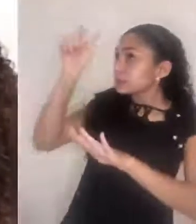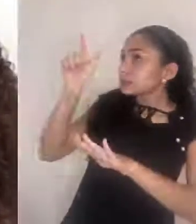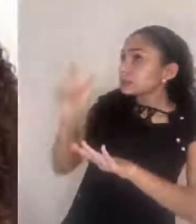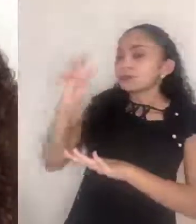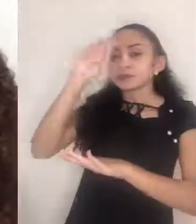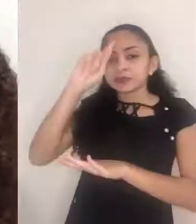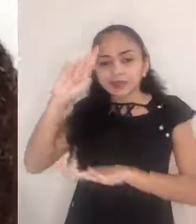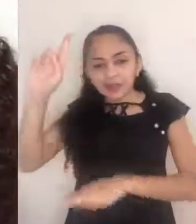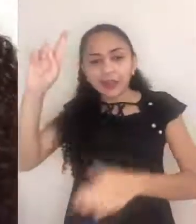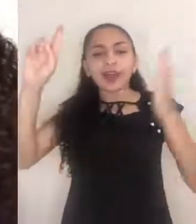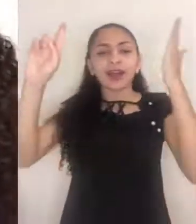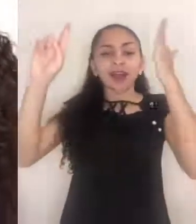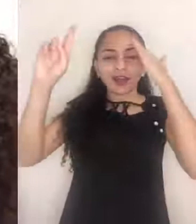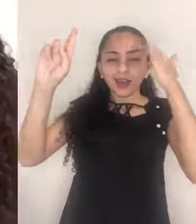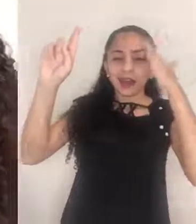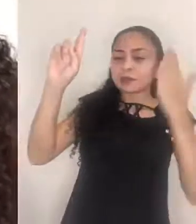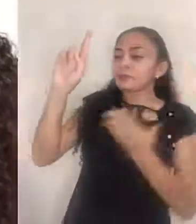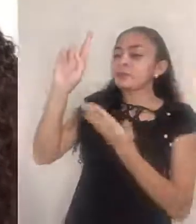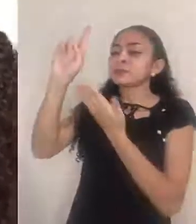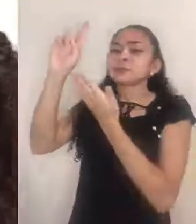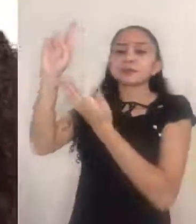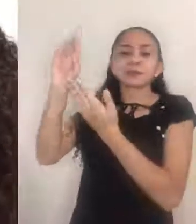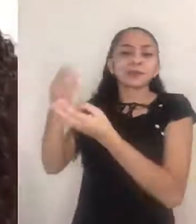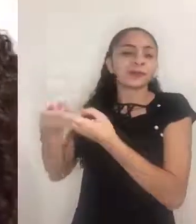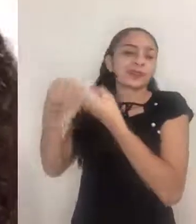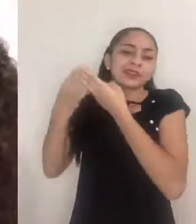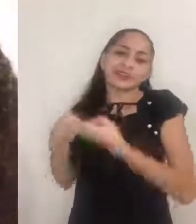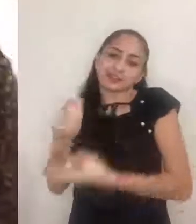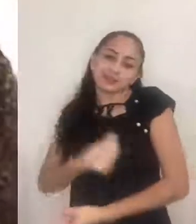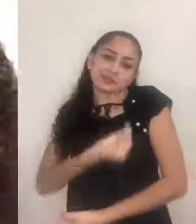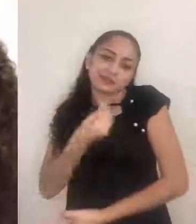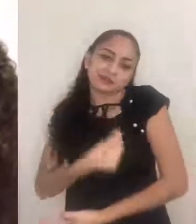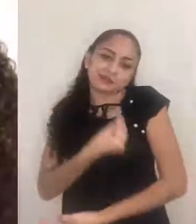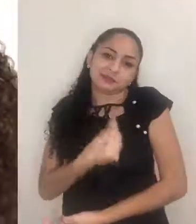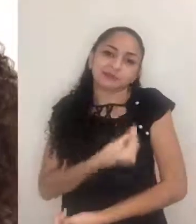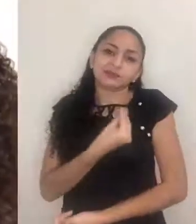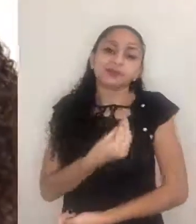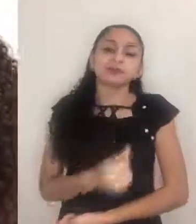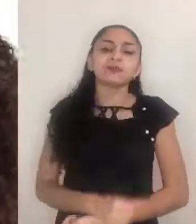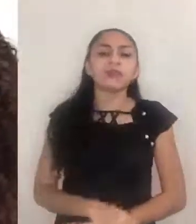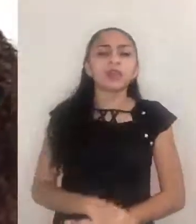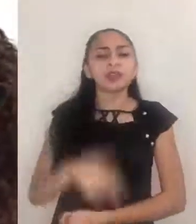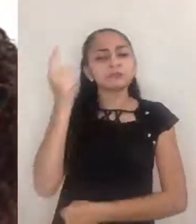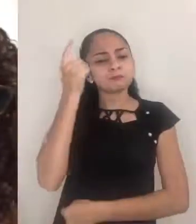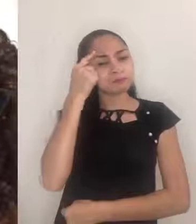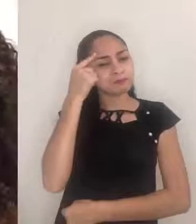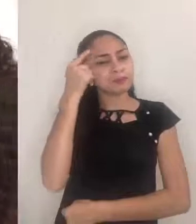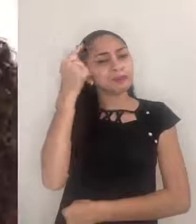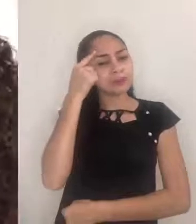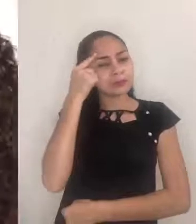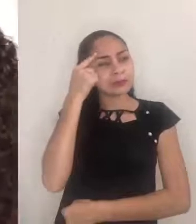do Senhor, para de fato entender que Ele é o centro e o sentido das nossas vidas. E uma coisa